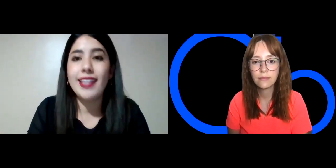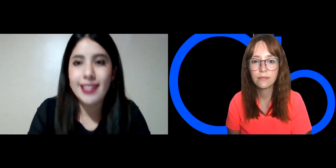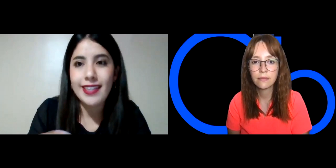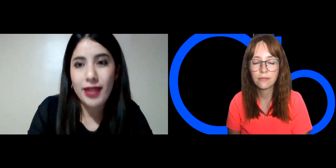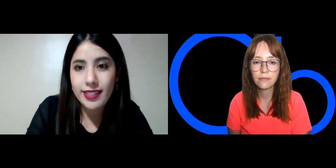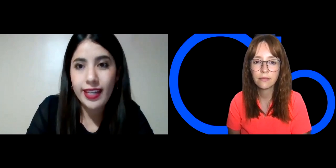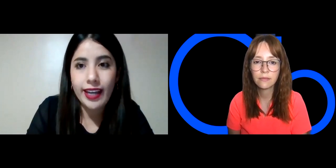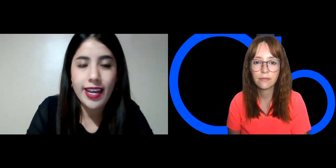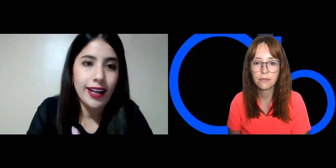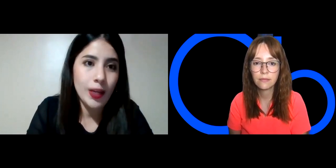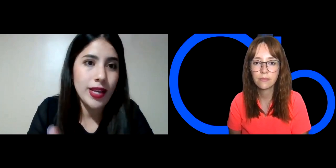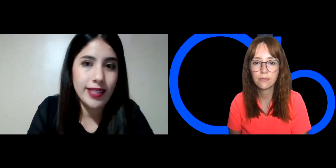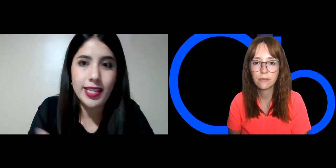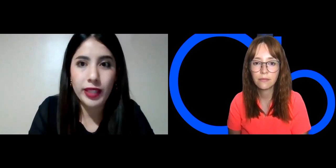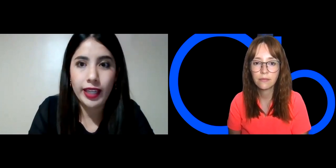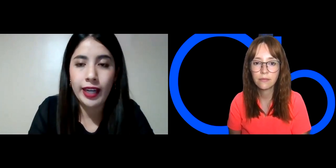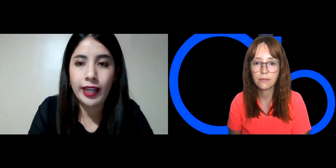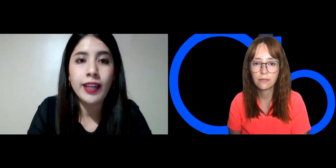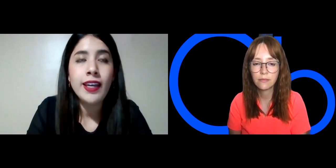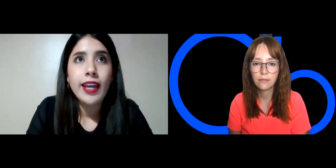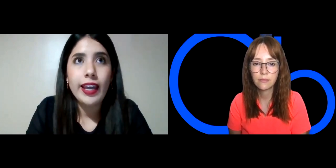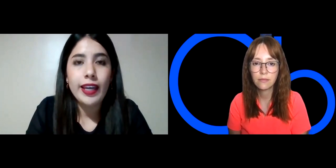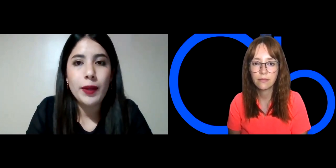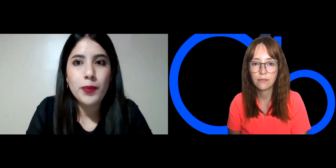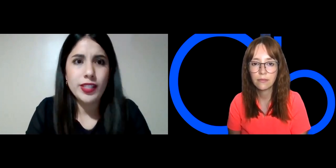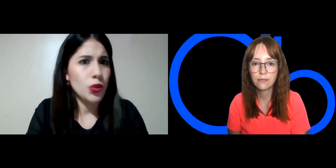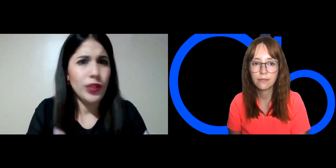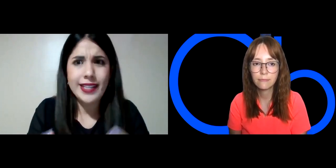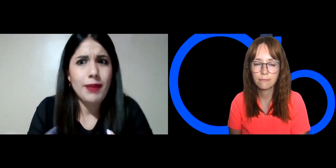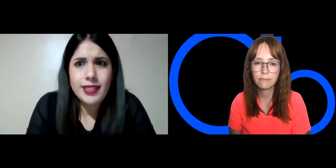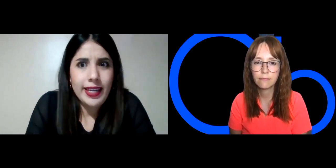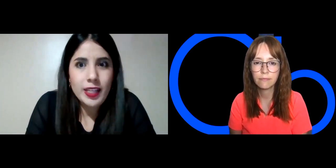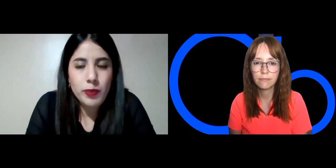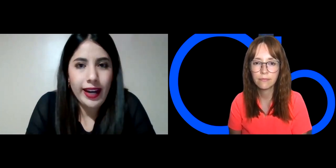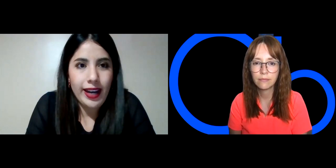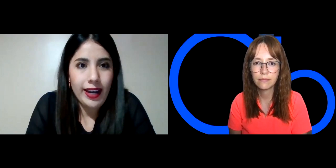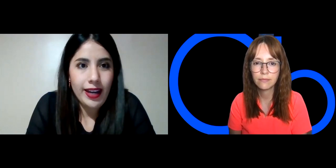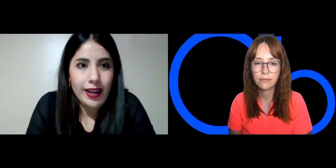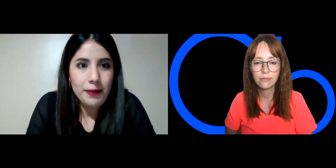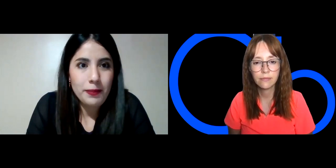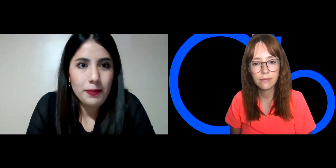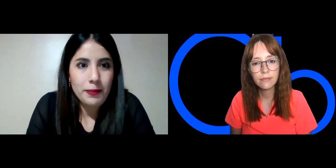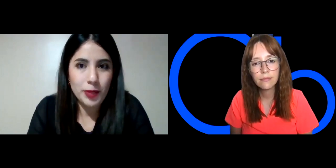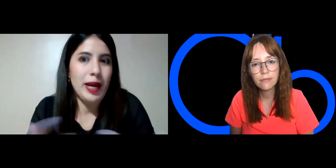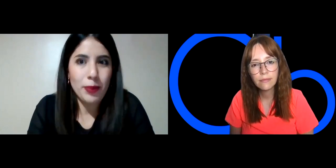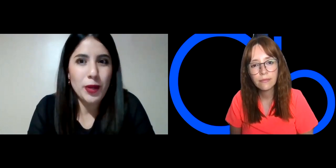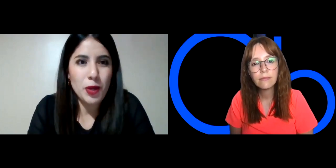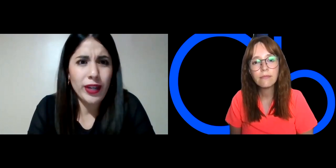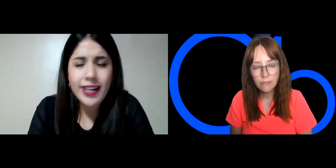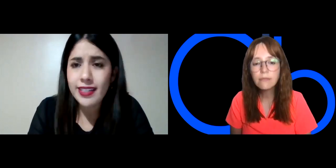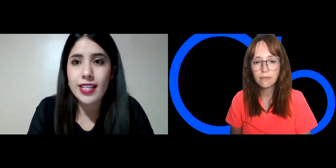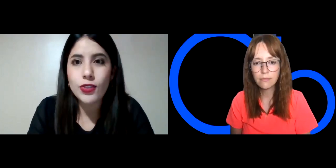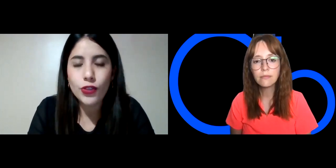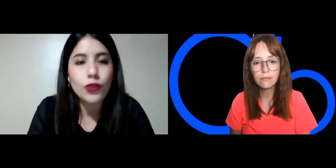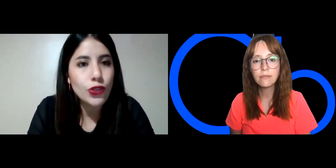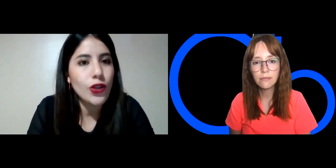antes de que se estableciera ya la lengua de señas mexicana, pues ellos utilizaban señas pues para poder comunicarse,